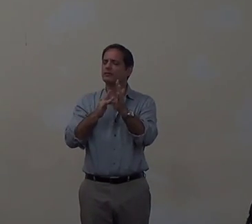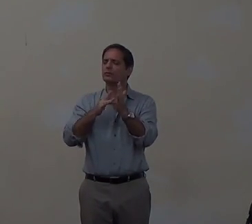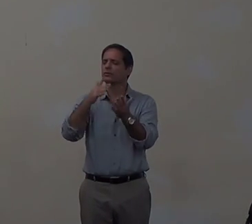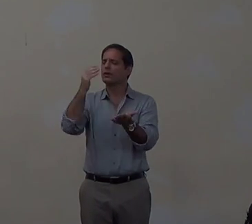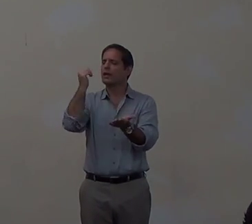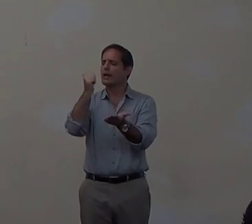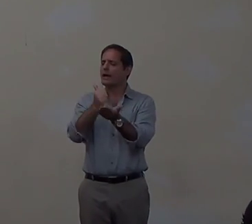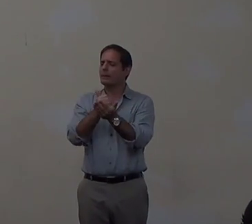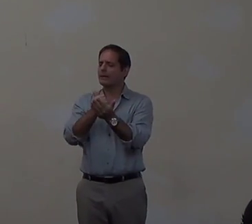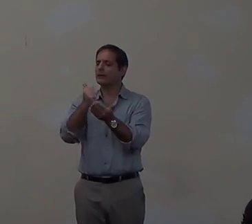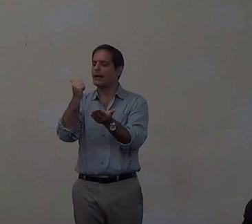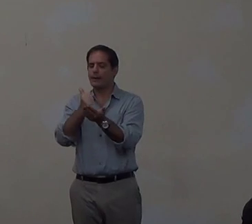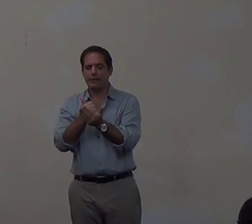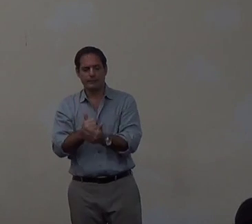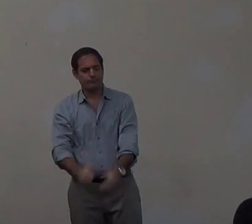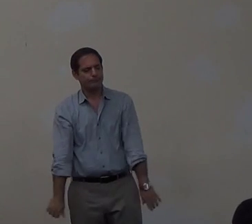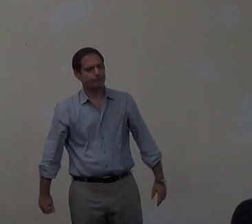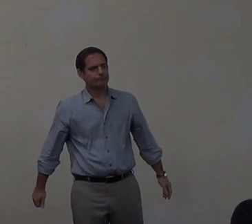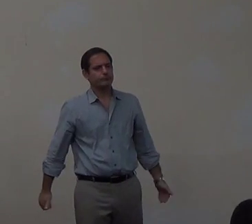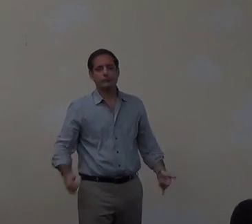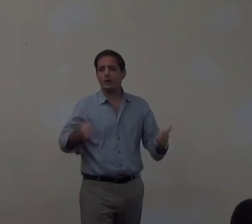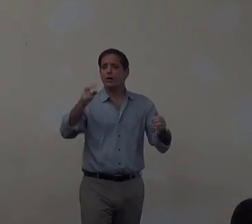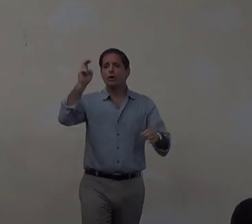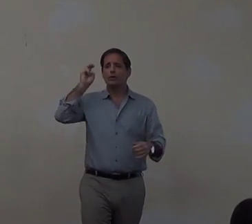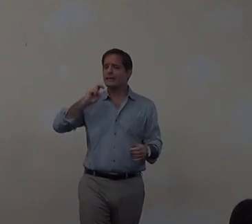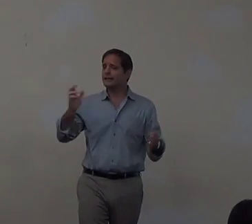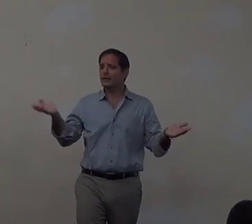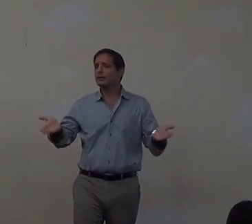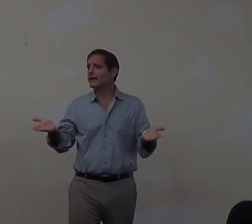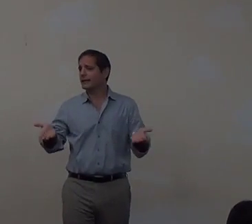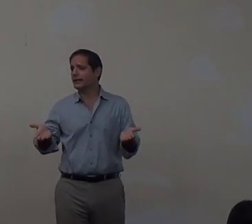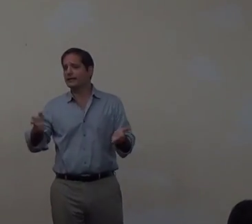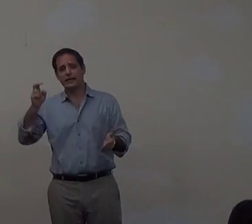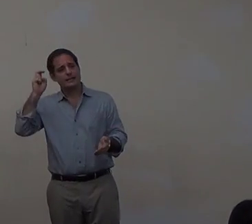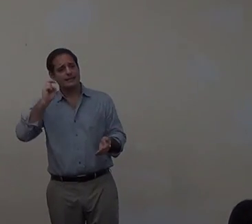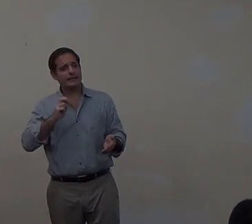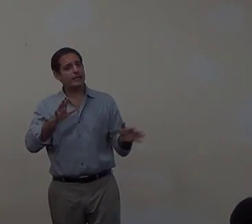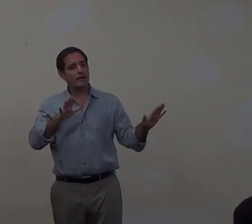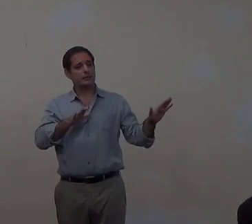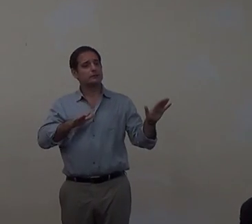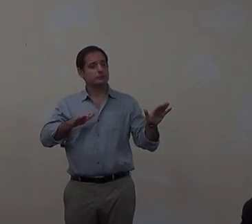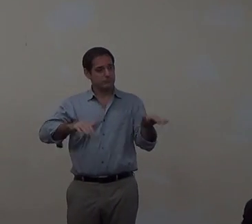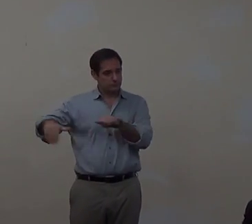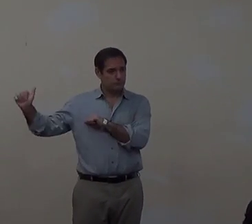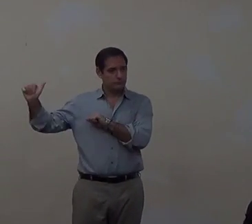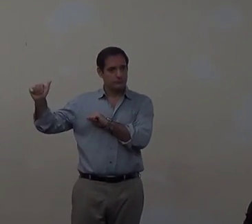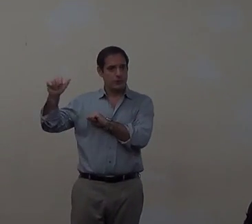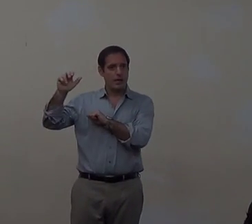nombre de Jesús. Amén. Amén. Hoy Janina no está aquí. Janina